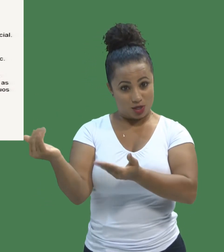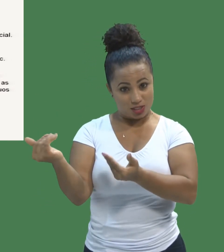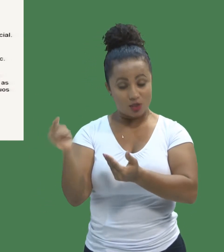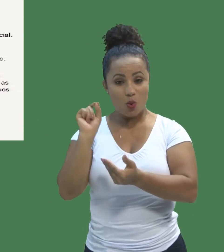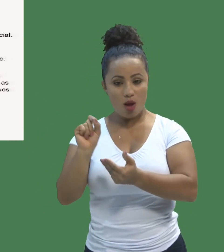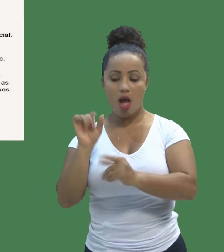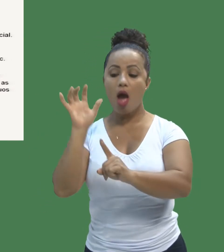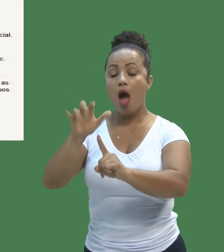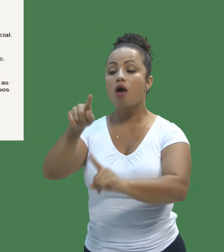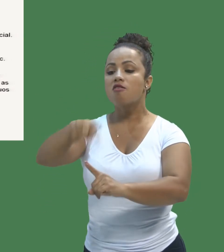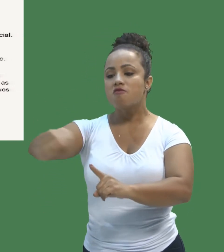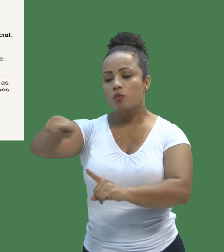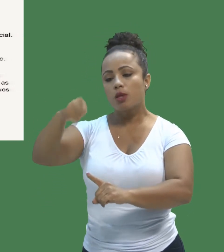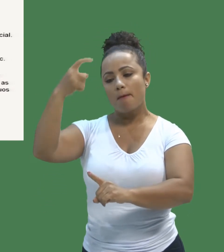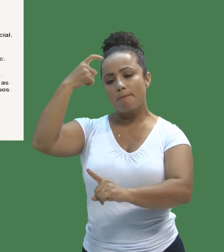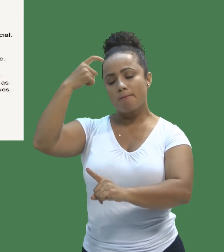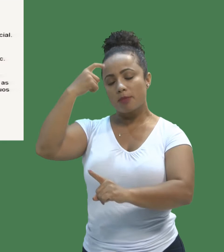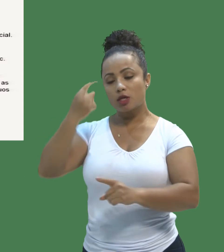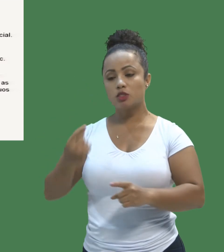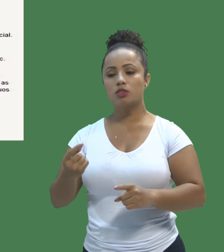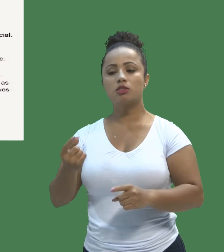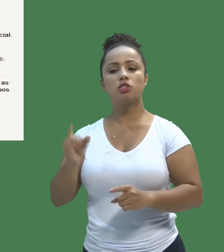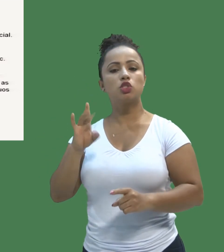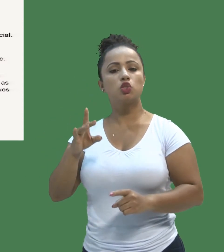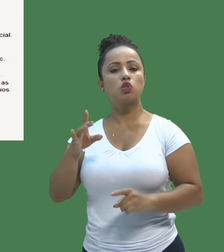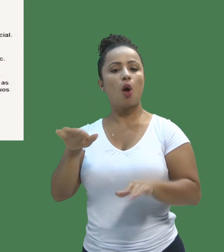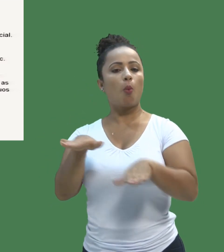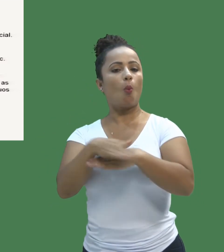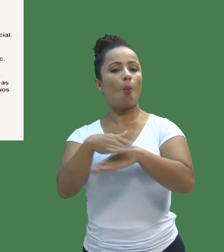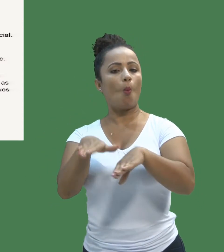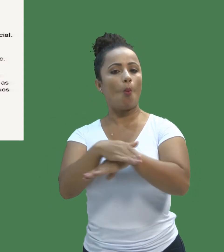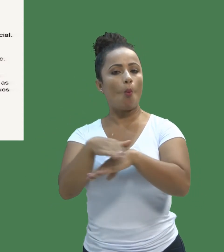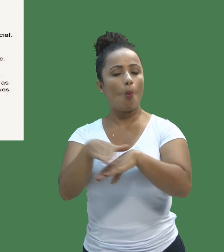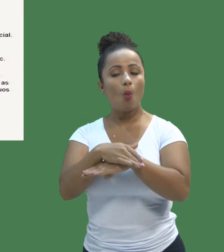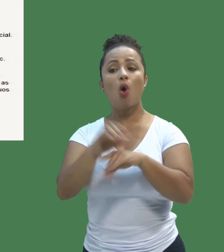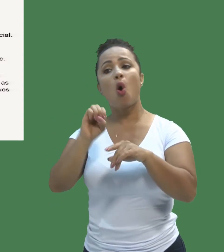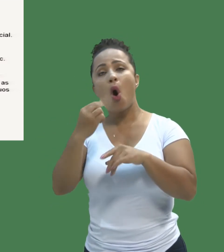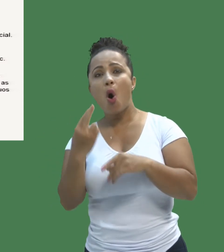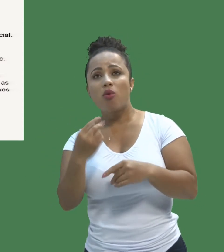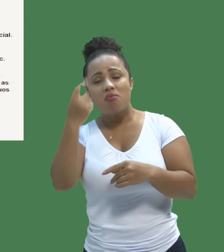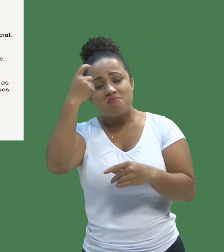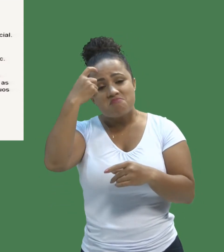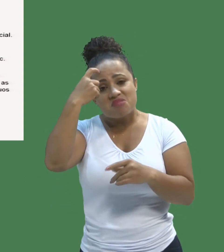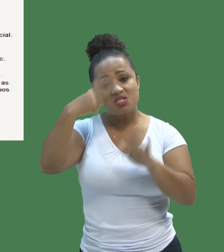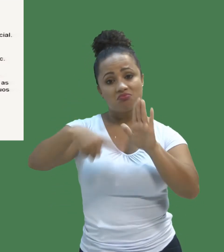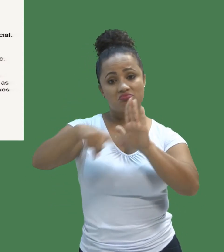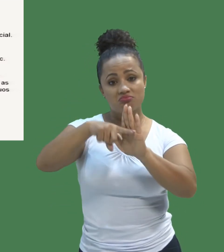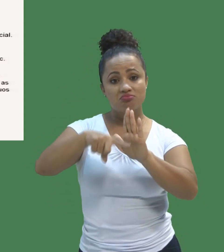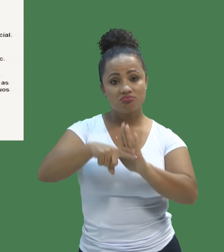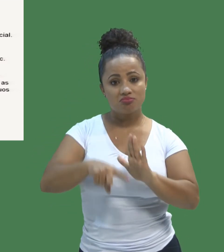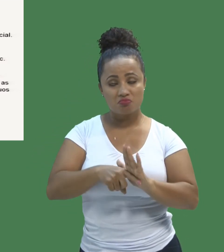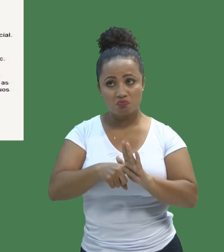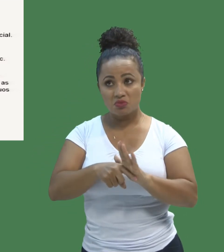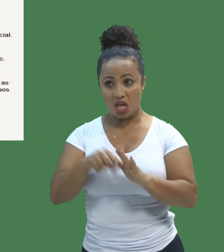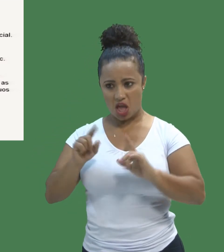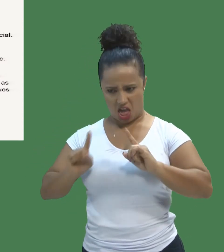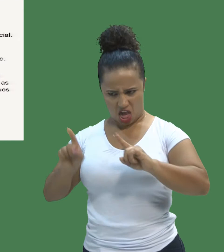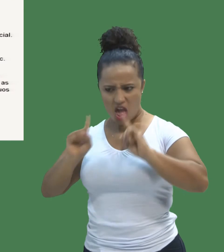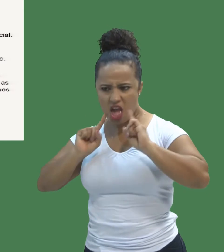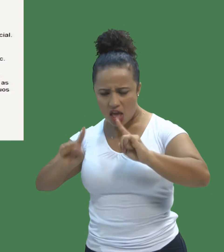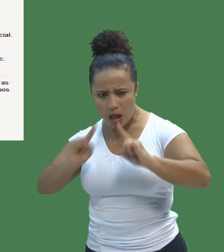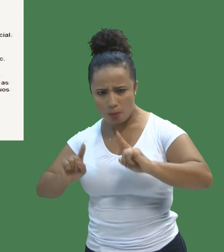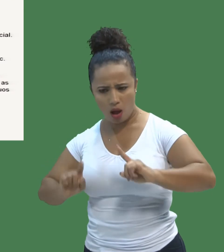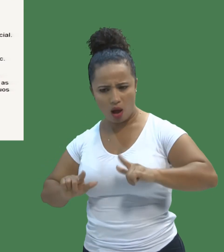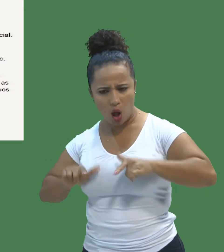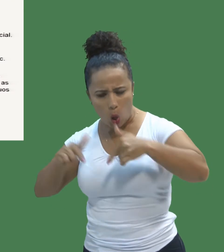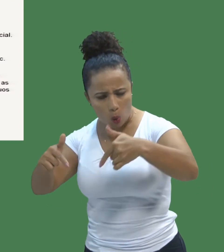e dos adolescentes ideologias burguesas de acomodação e pessimismo, de